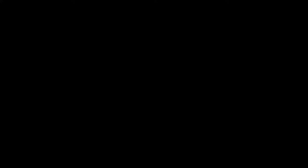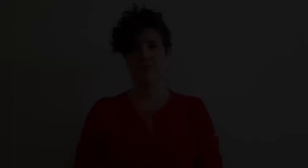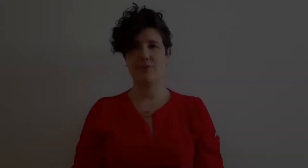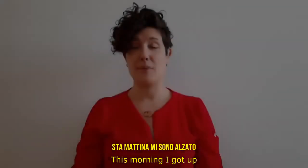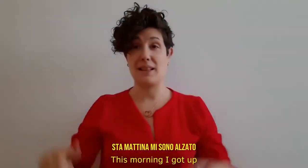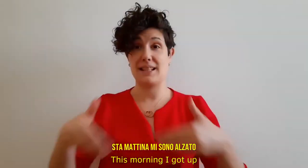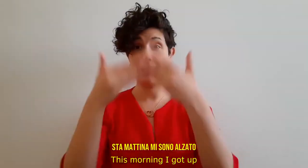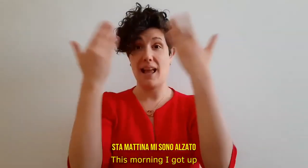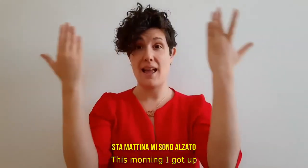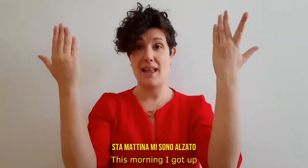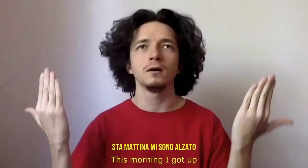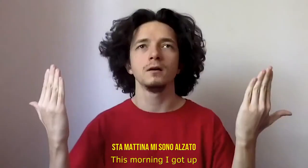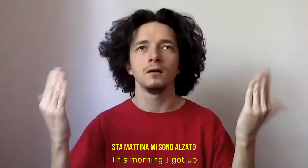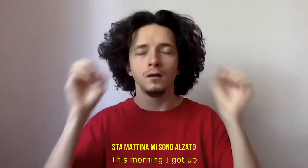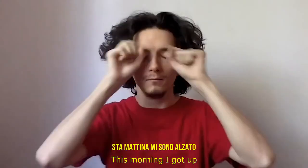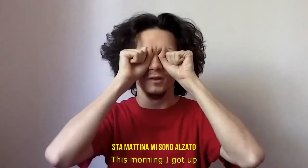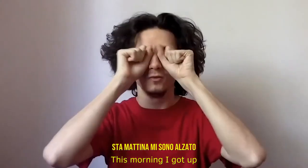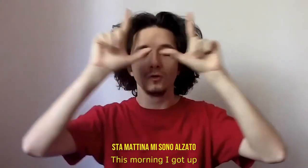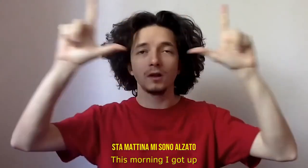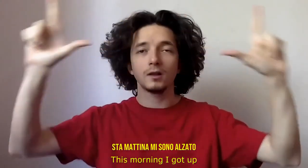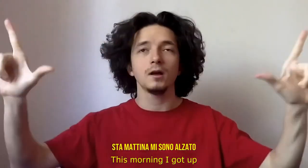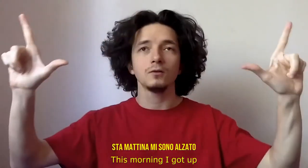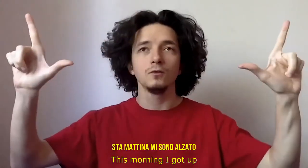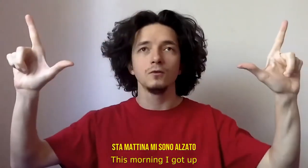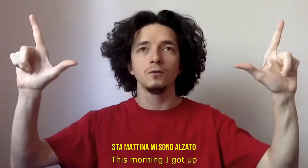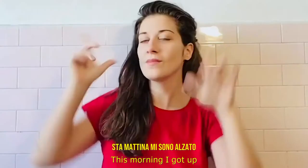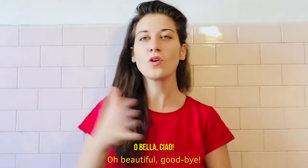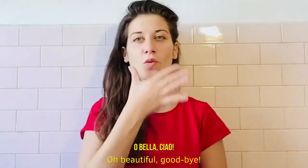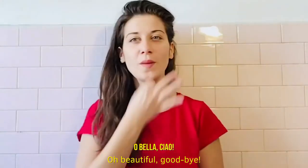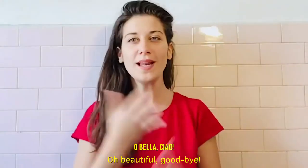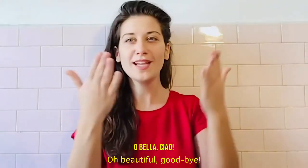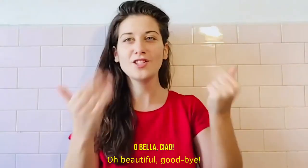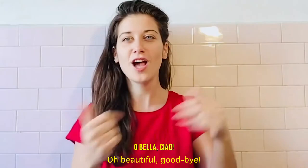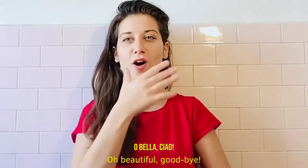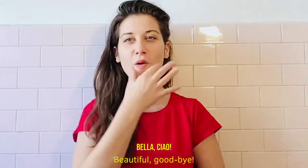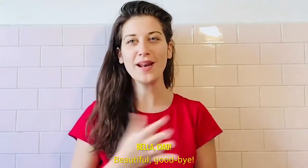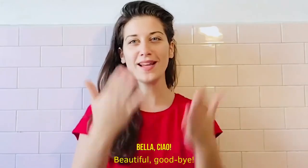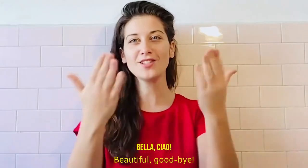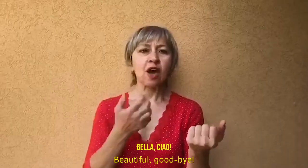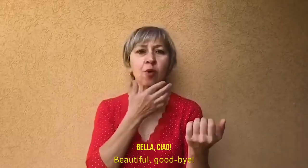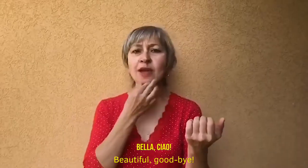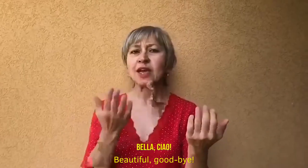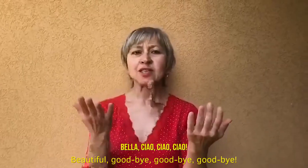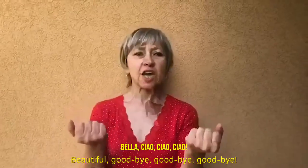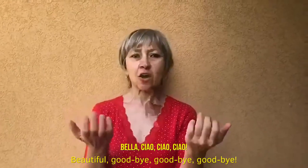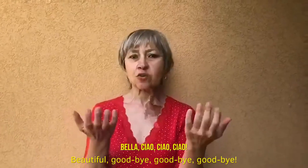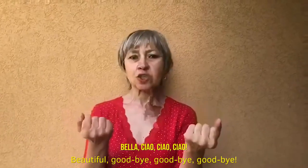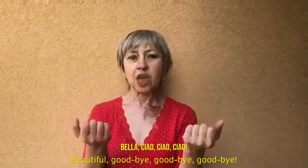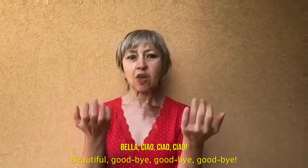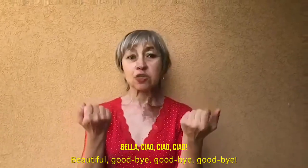Stamattina mi sono alzato, oh bella ciao, bella ciao, oh bella ciao, ciao,